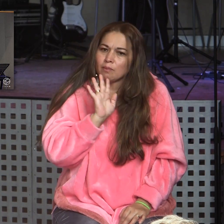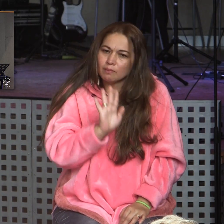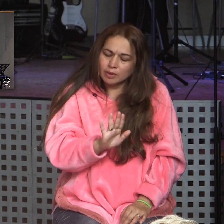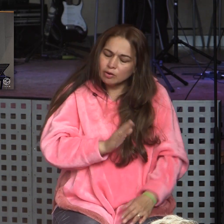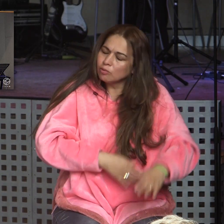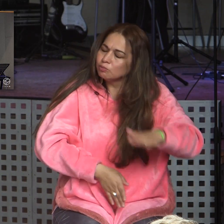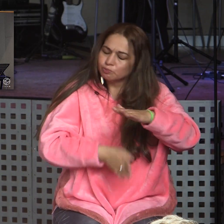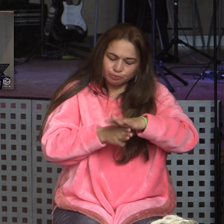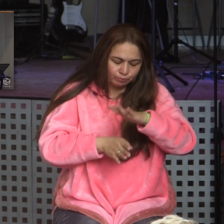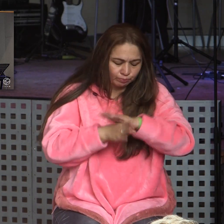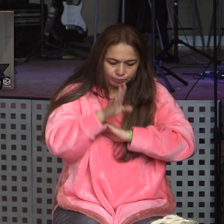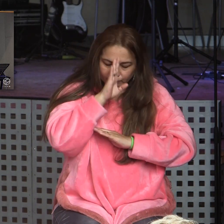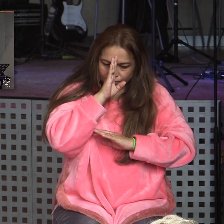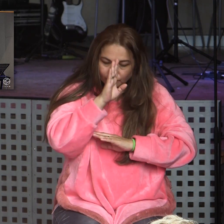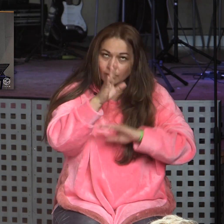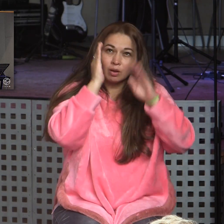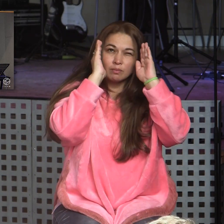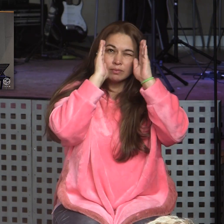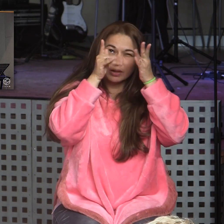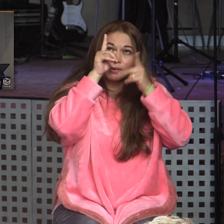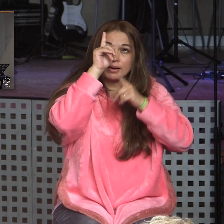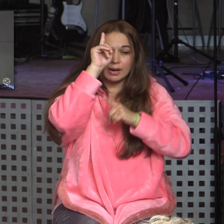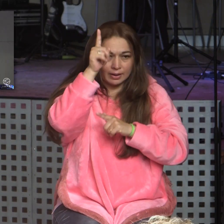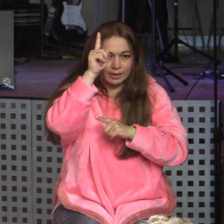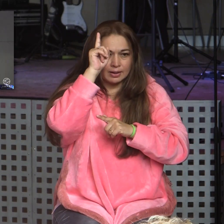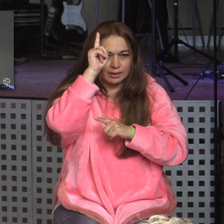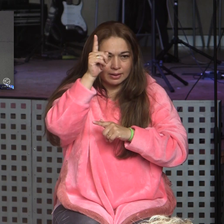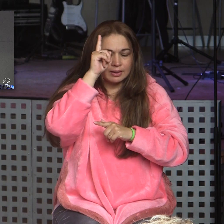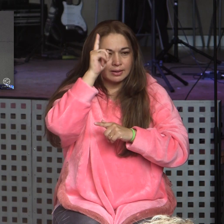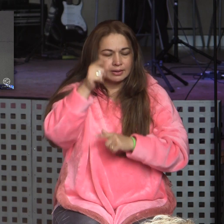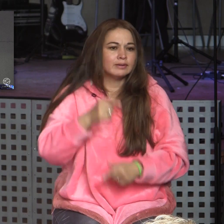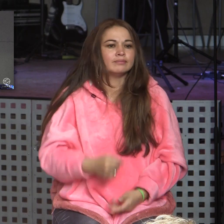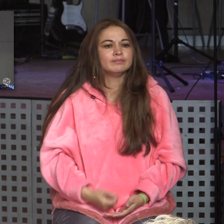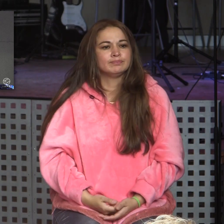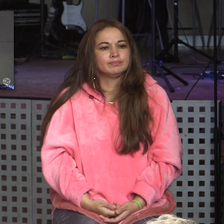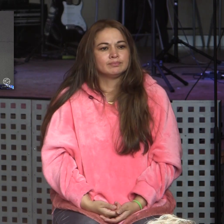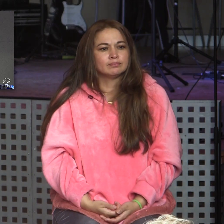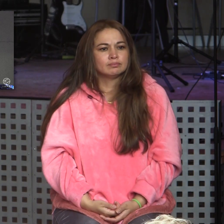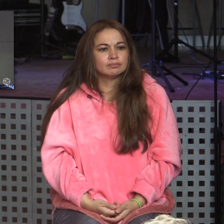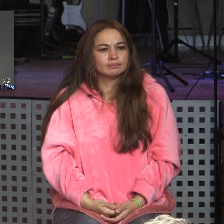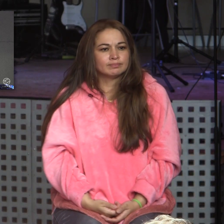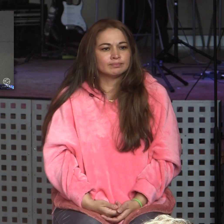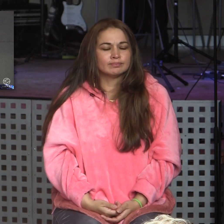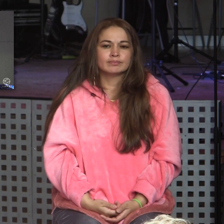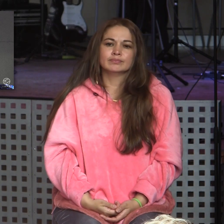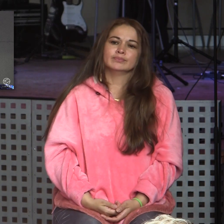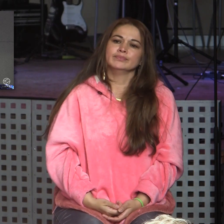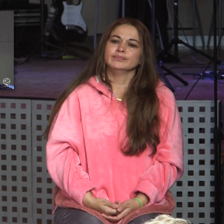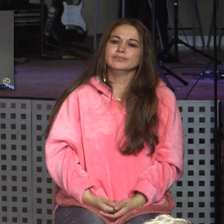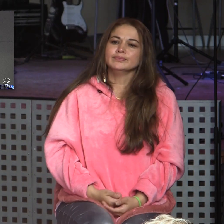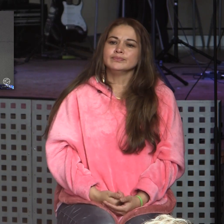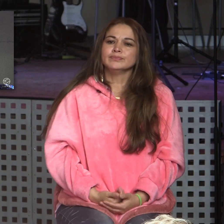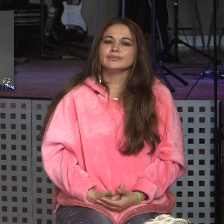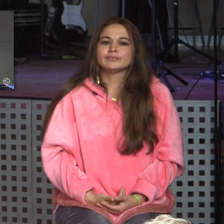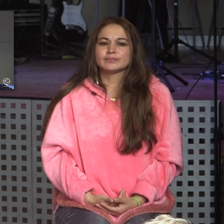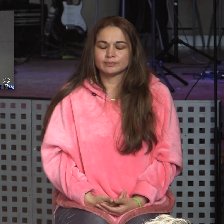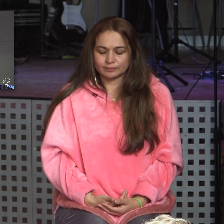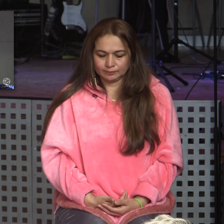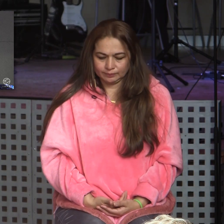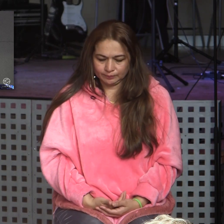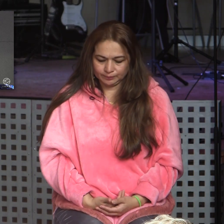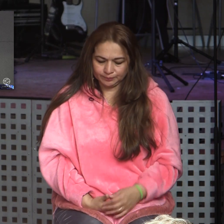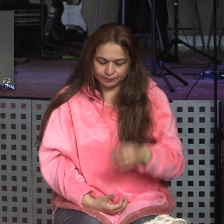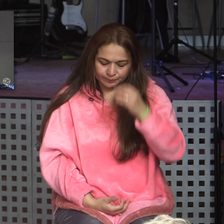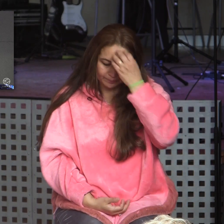ver lo invisible. Y él se sostuvo de esa manera. Como digo,